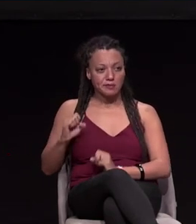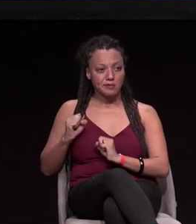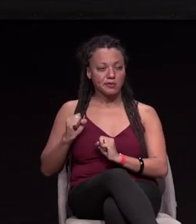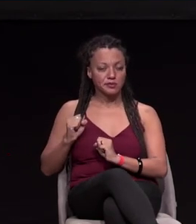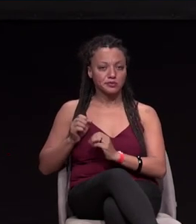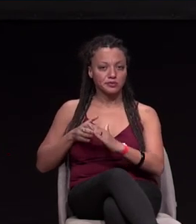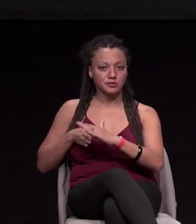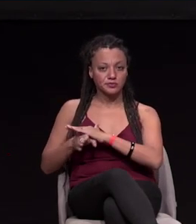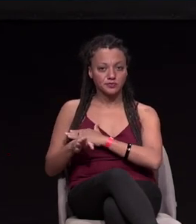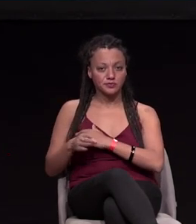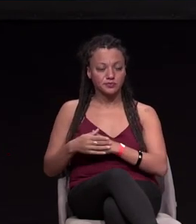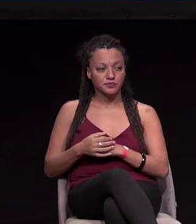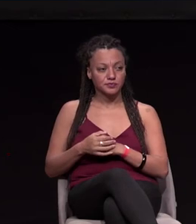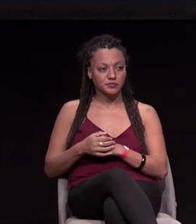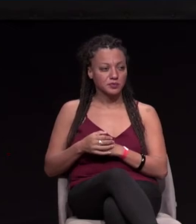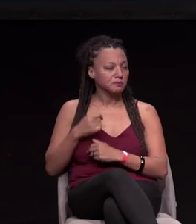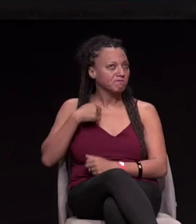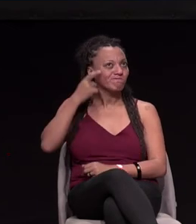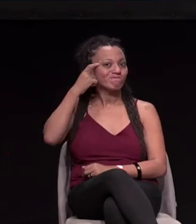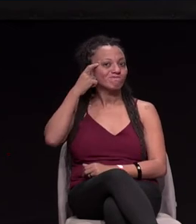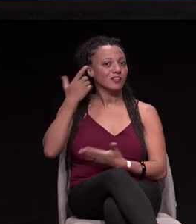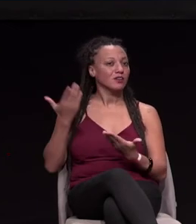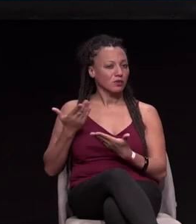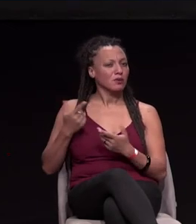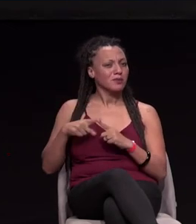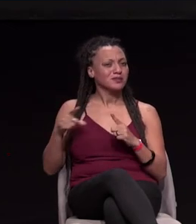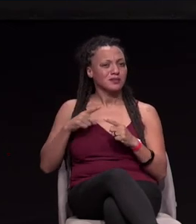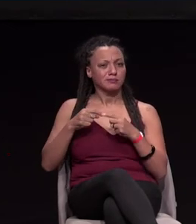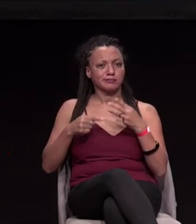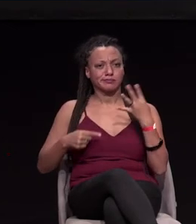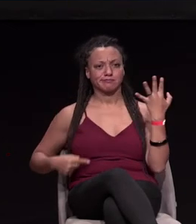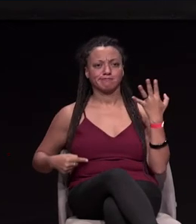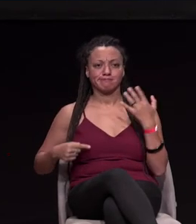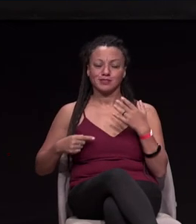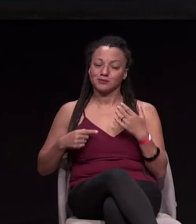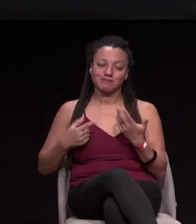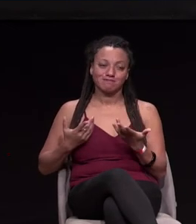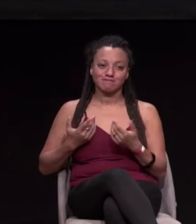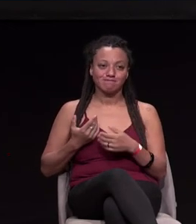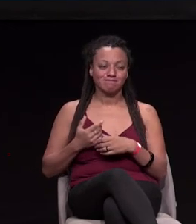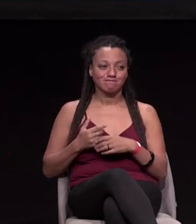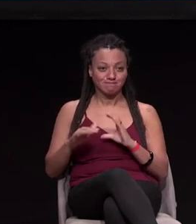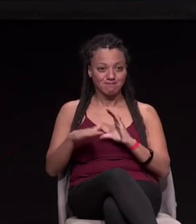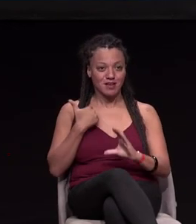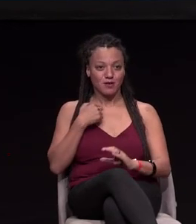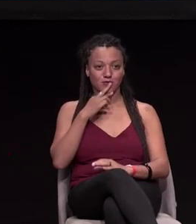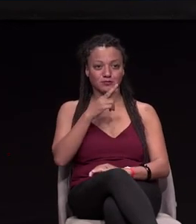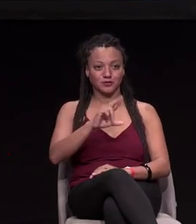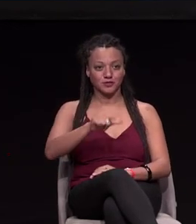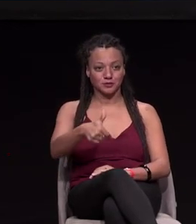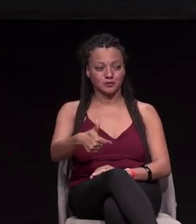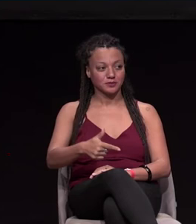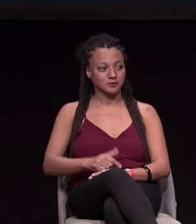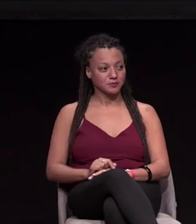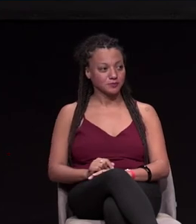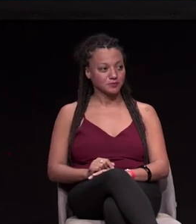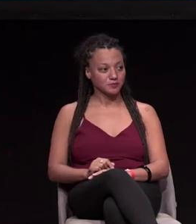e que me vem à mente é isso aí né mas tem bastante coisa né quer mais